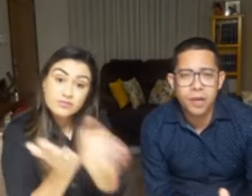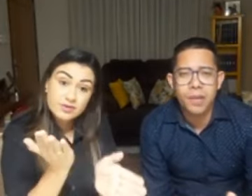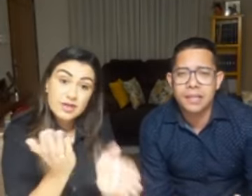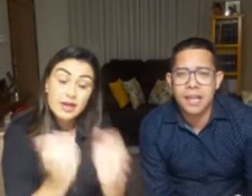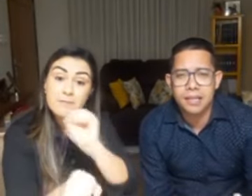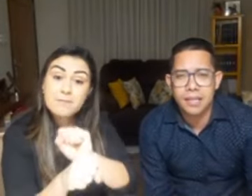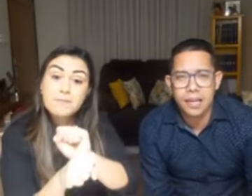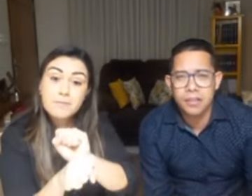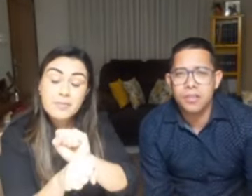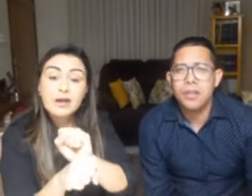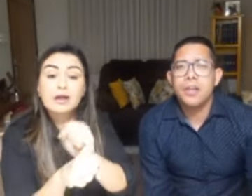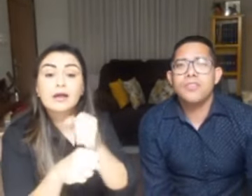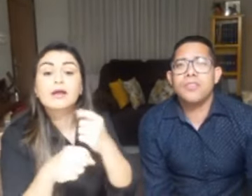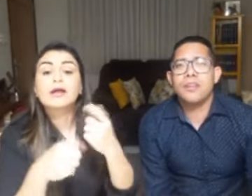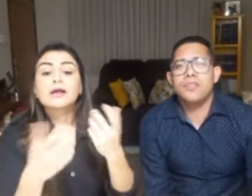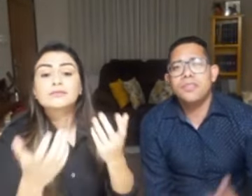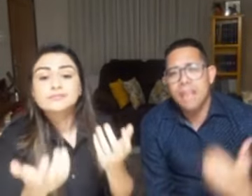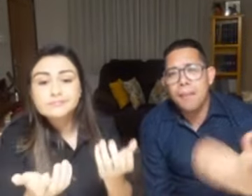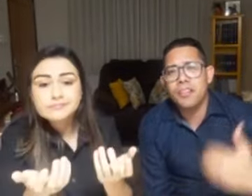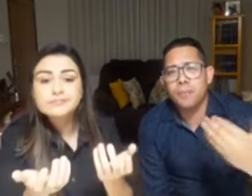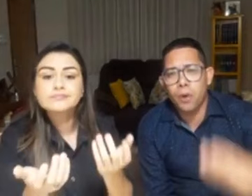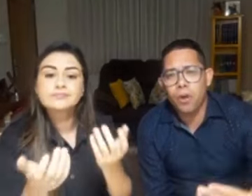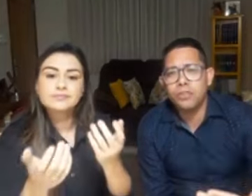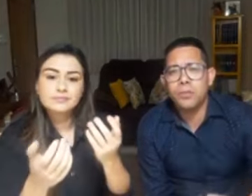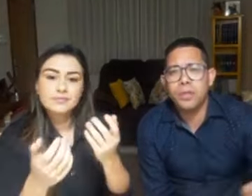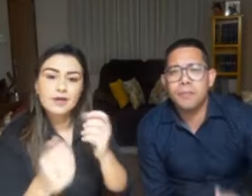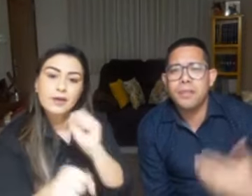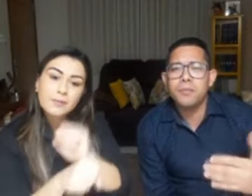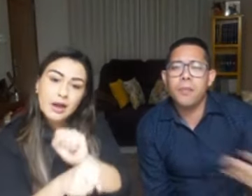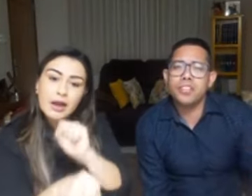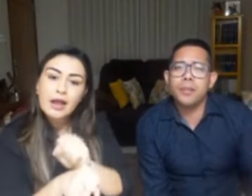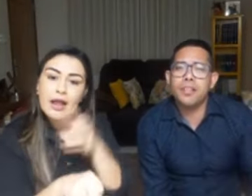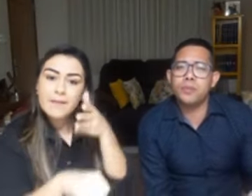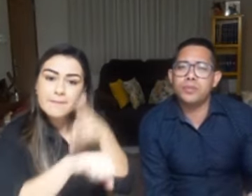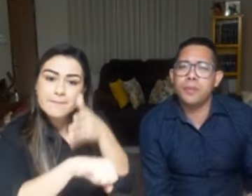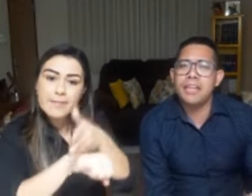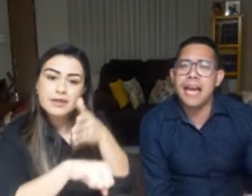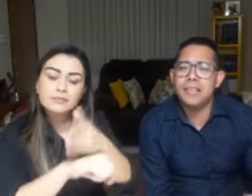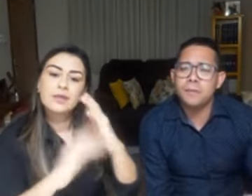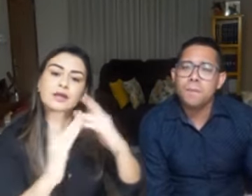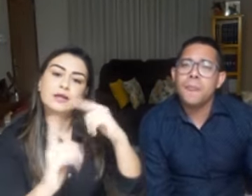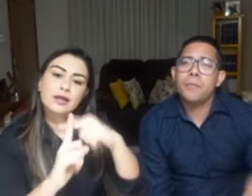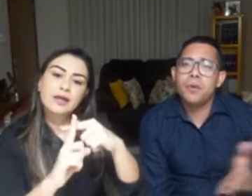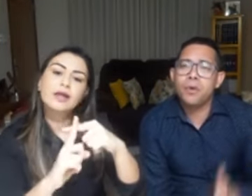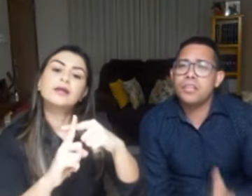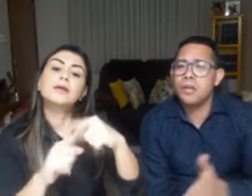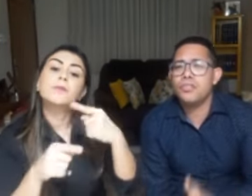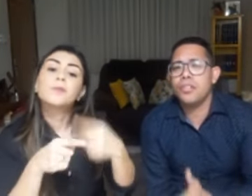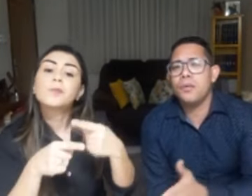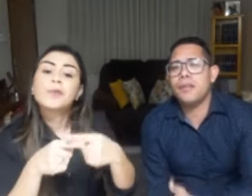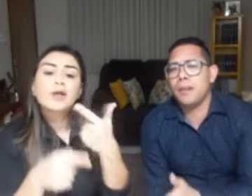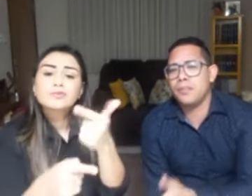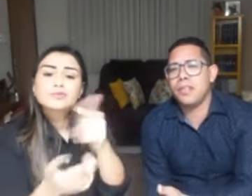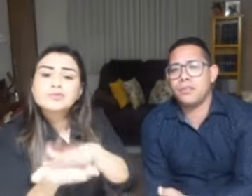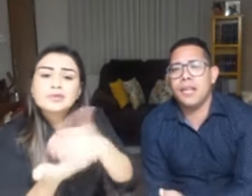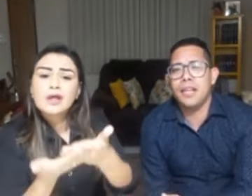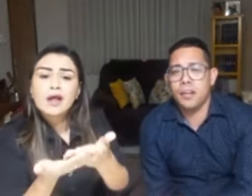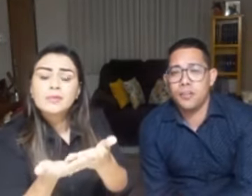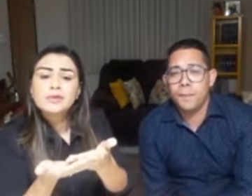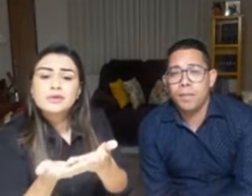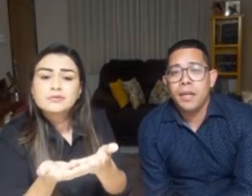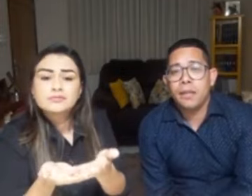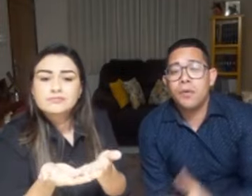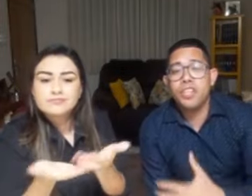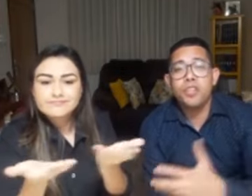de frequentar a igreja, de estar mais próximo, né? Principalmente também dos meus familiares, por conta que não tinha um intérprete dentro da